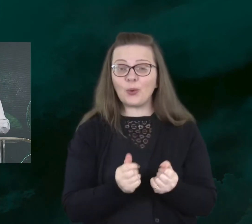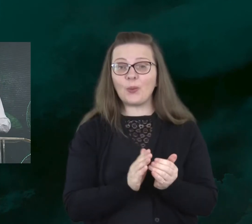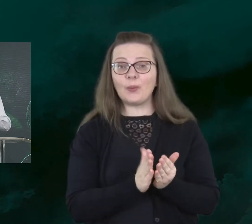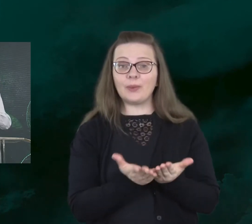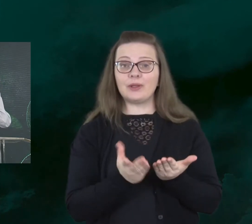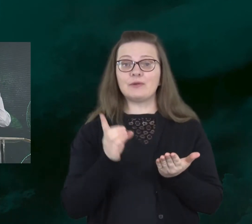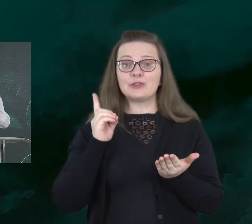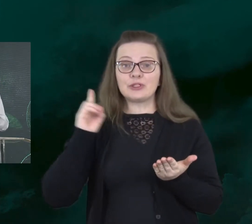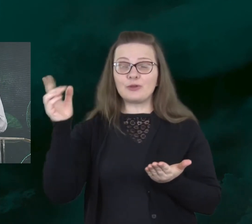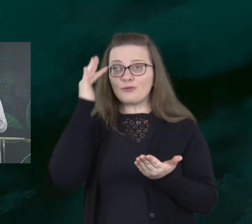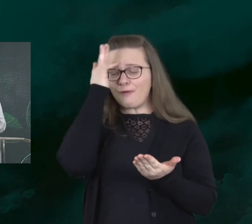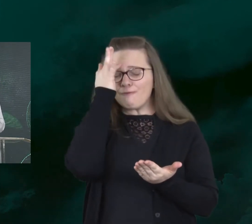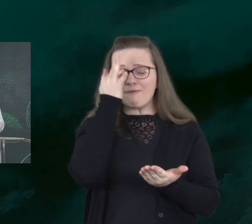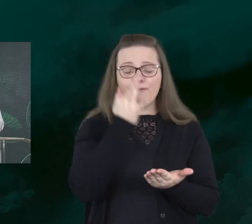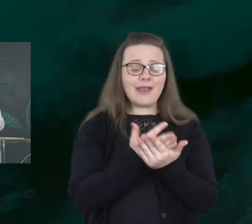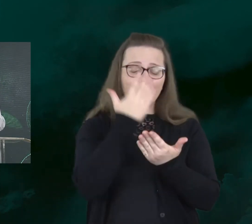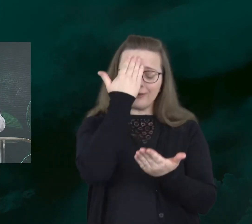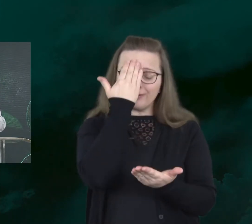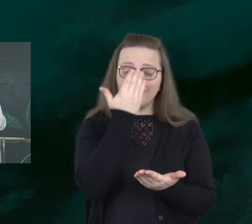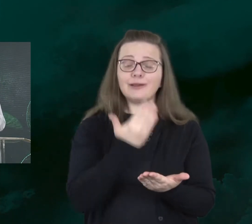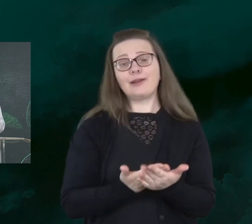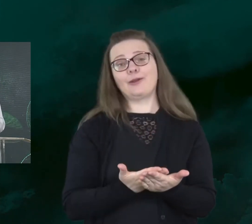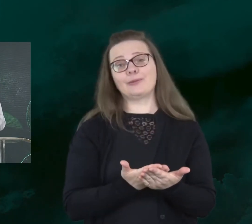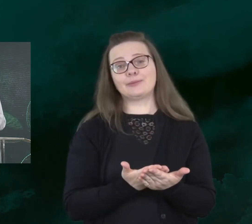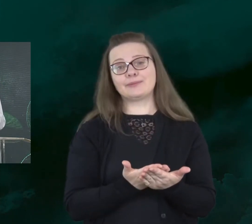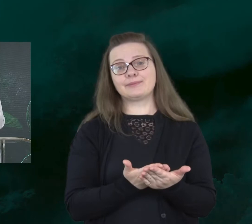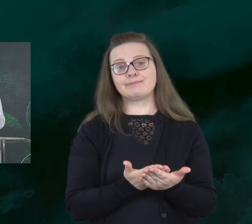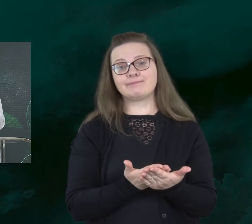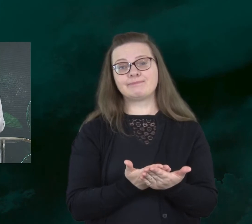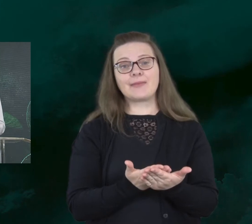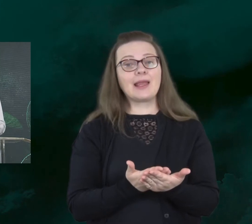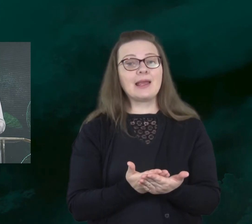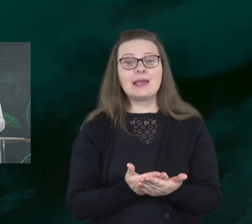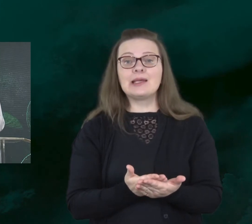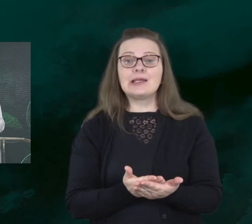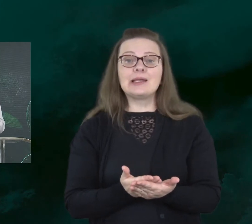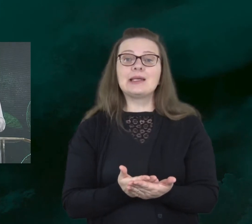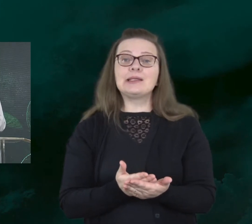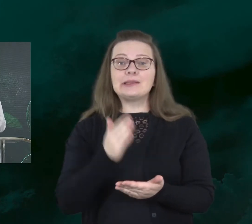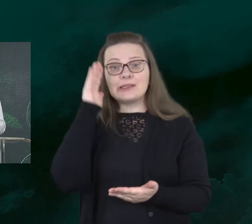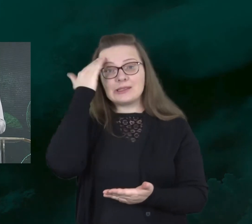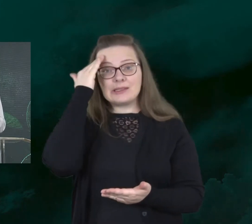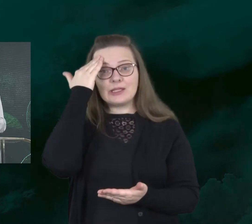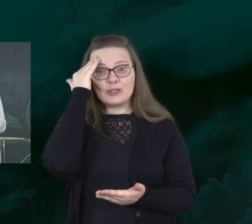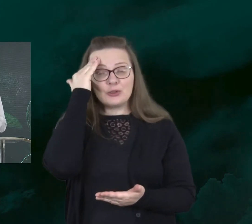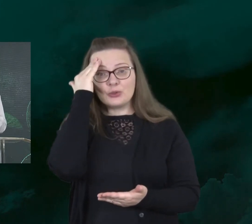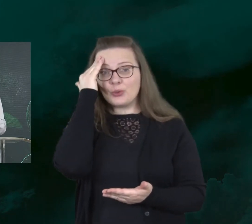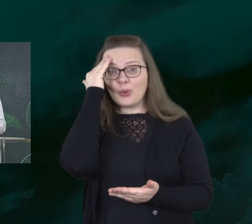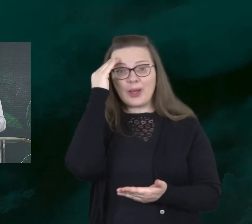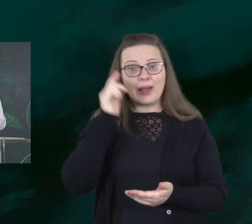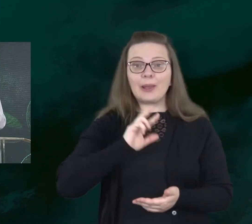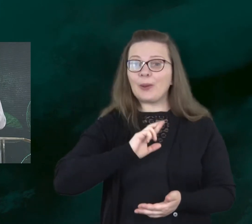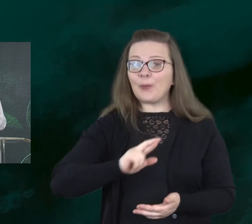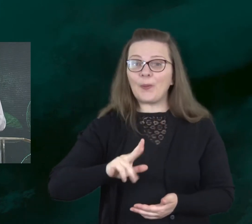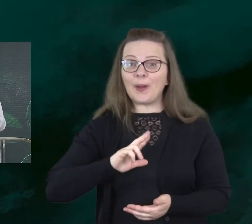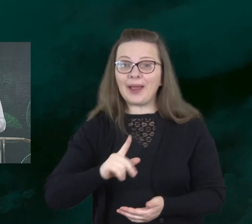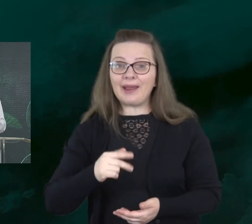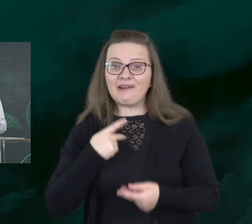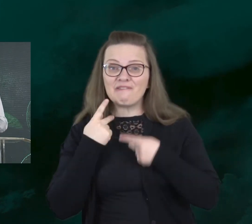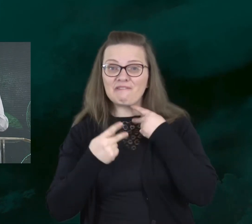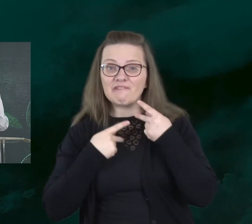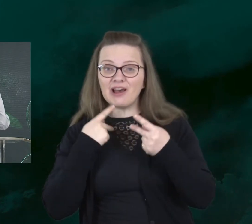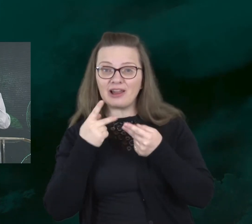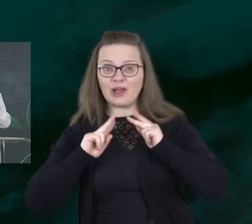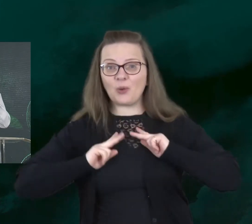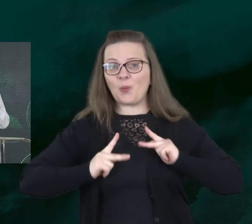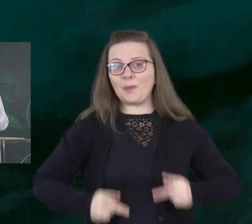Deus, acolhestes, não como palavra de homens, e sim como em verdade é a palavra de